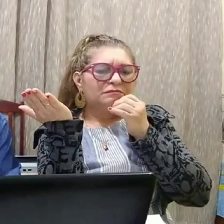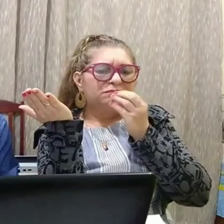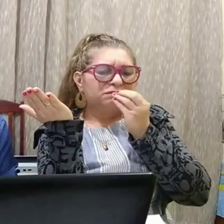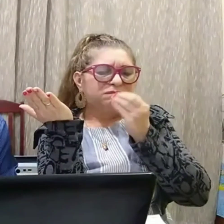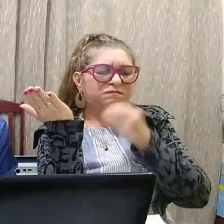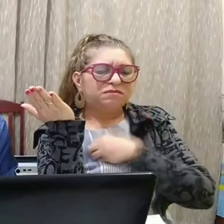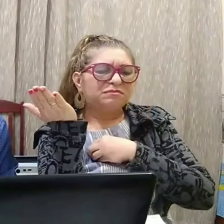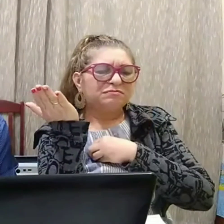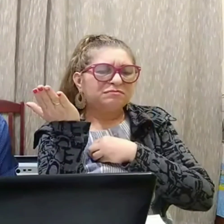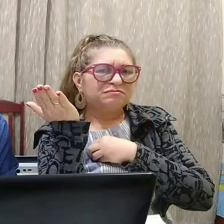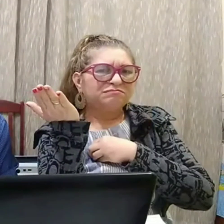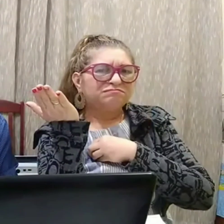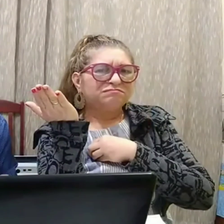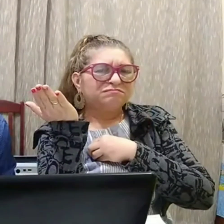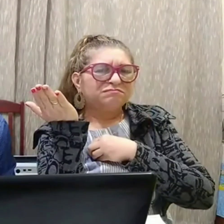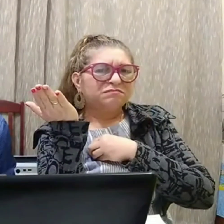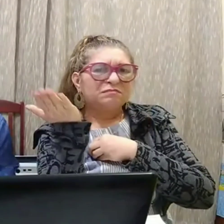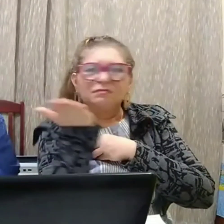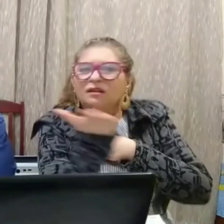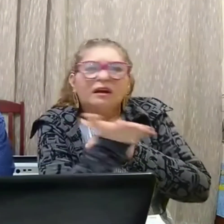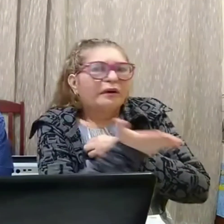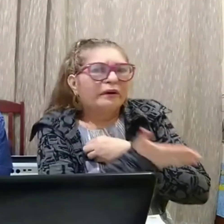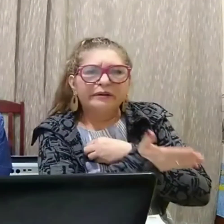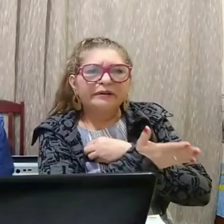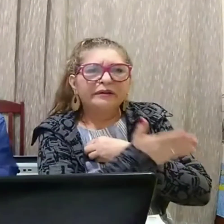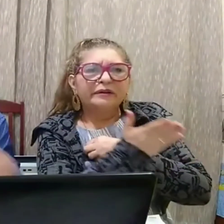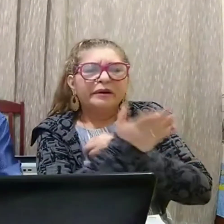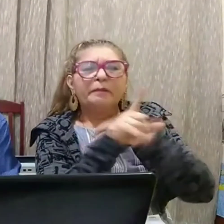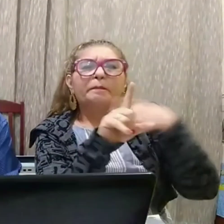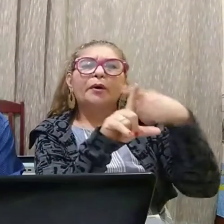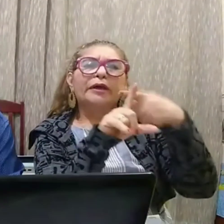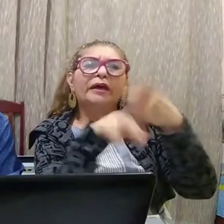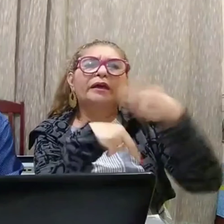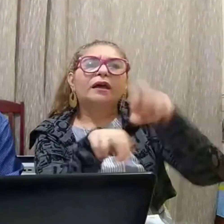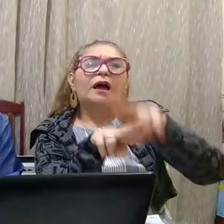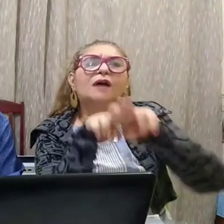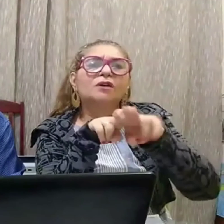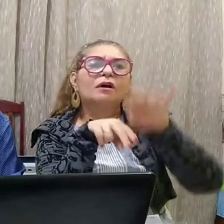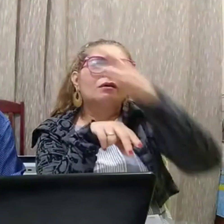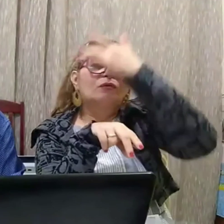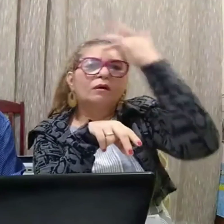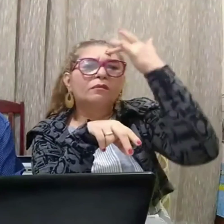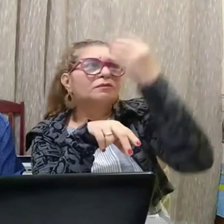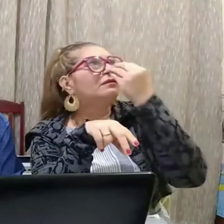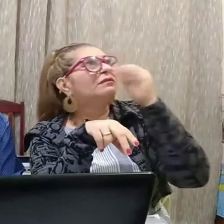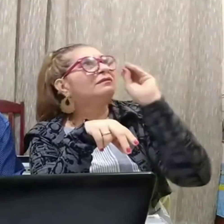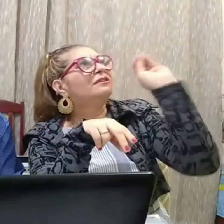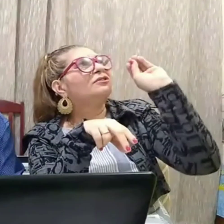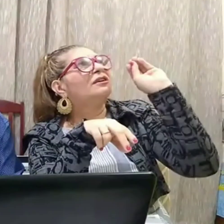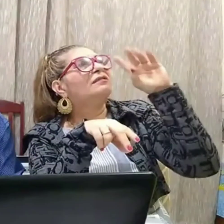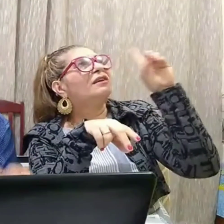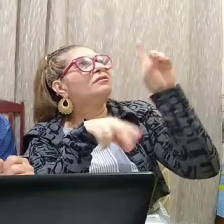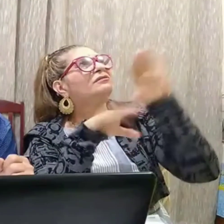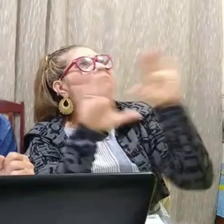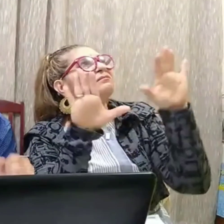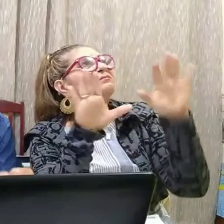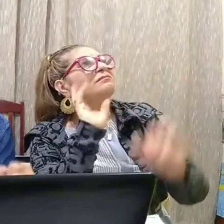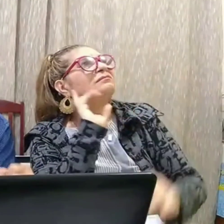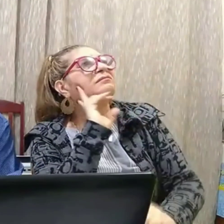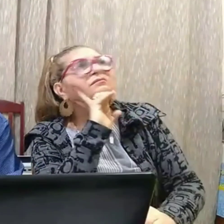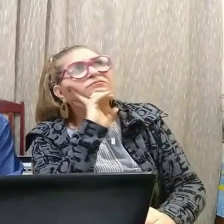nós vamos ver agora. Quais são as razões para uma pessoa deixar o primeiro amor?